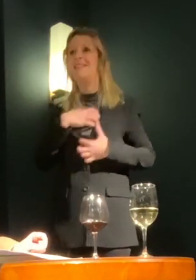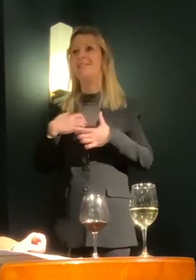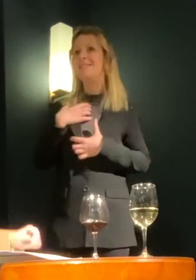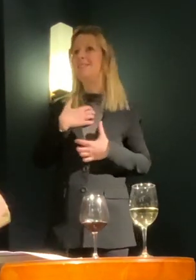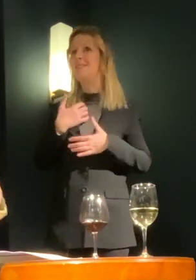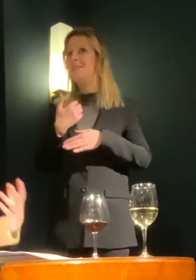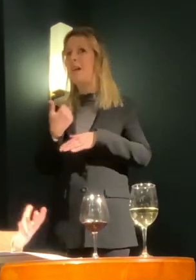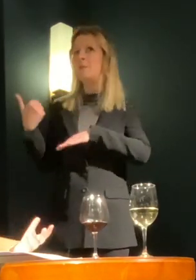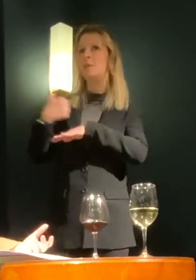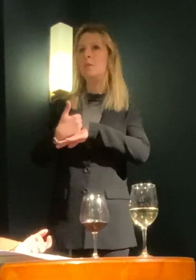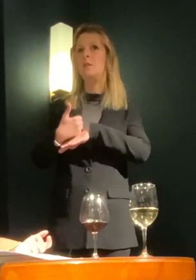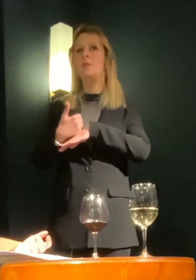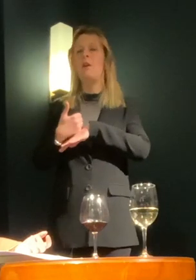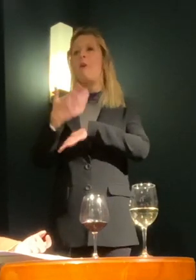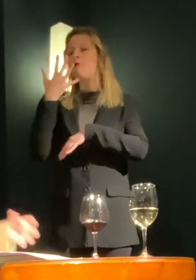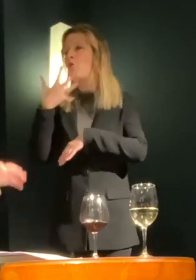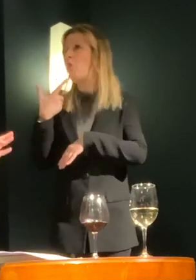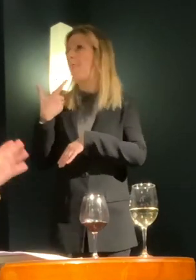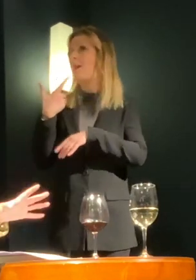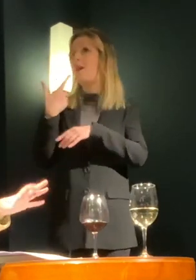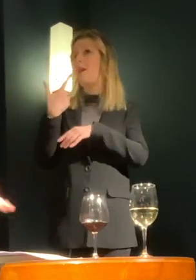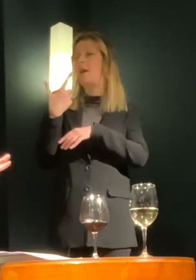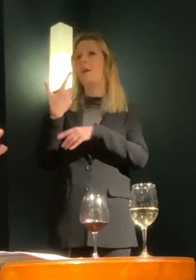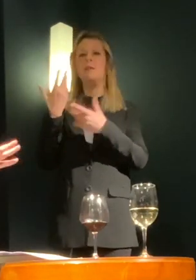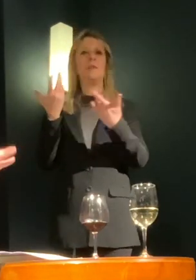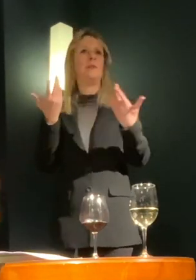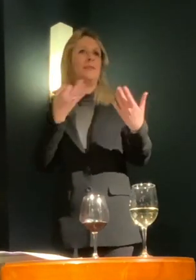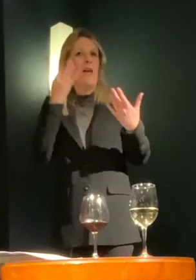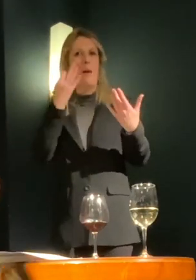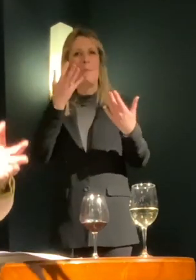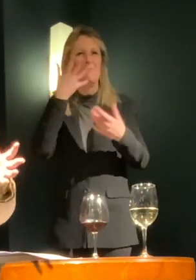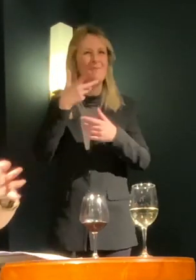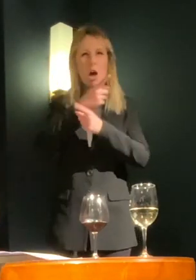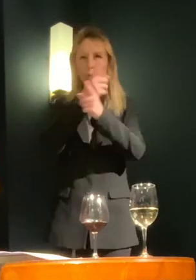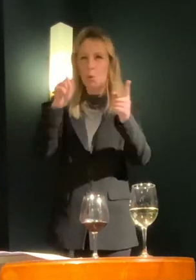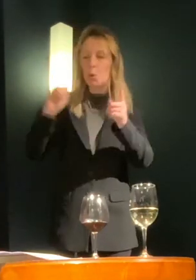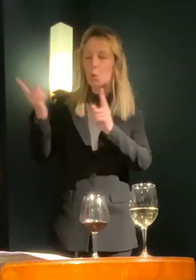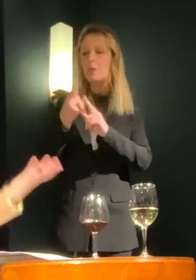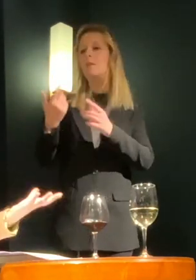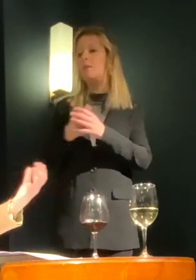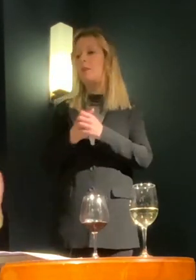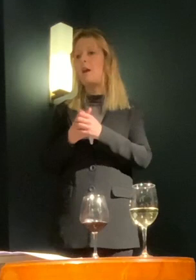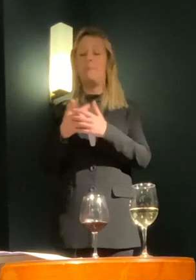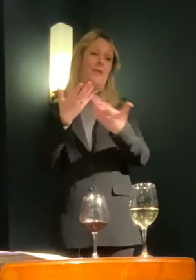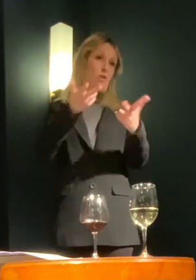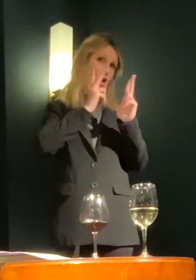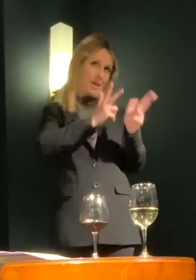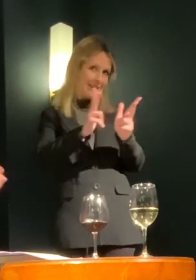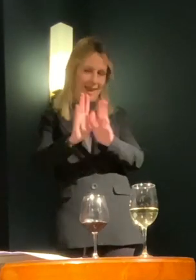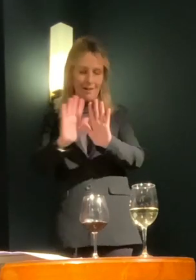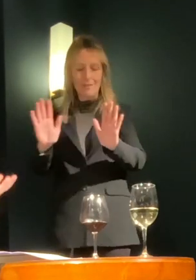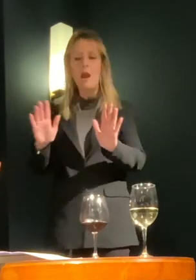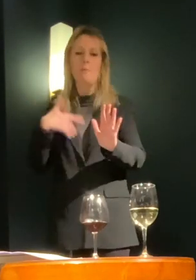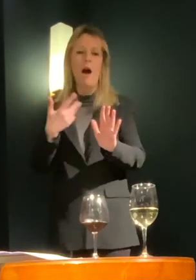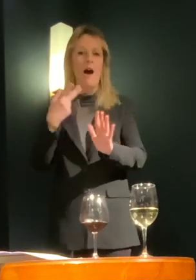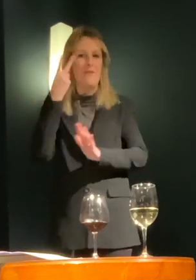nel suo voler piacere a tutti i costi, nel rapporto con la famiglia. Poi ci entreremo un po', ma ve la godrete, adesso è proprio una chiacchiera per vedere